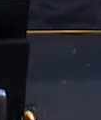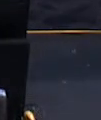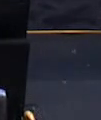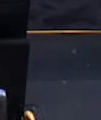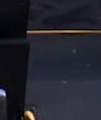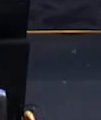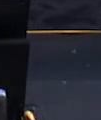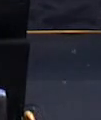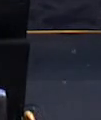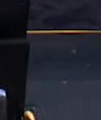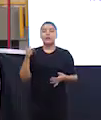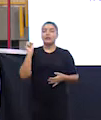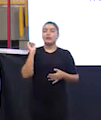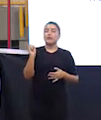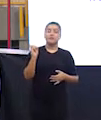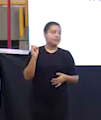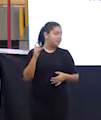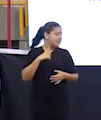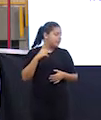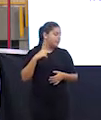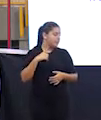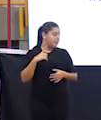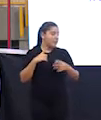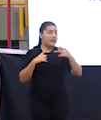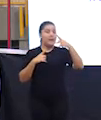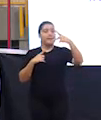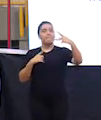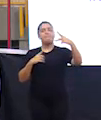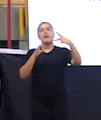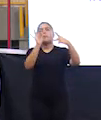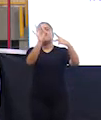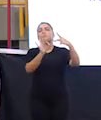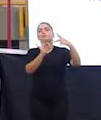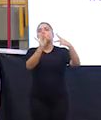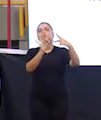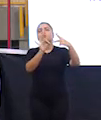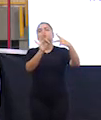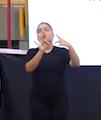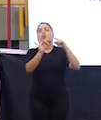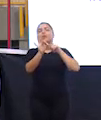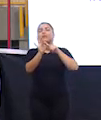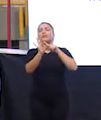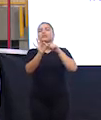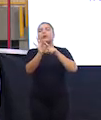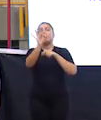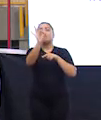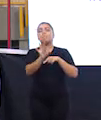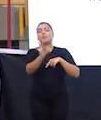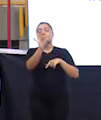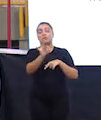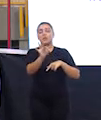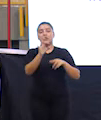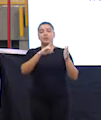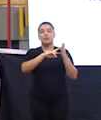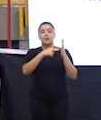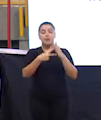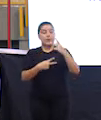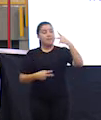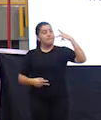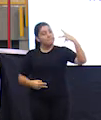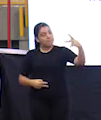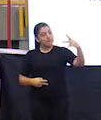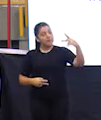você entenda assim, quando você bota P%, o que é que significa esse símbolo de porcento? Significa